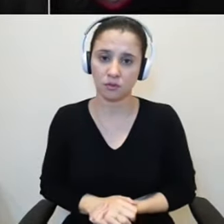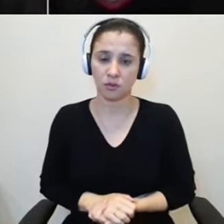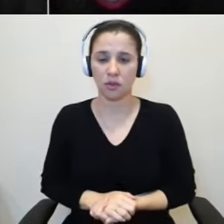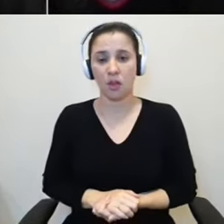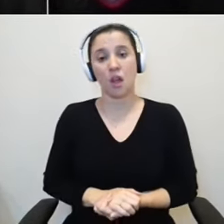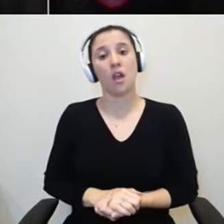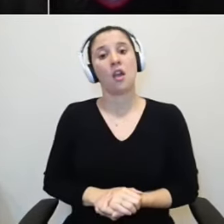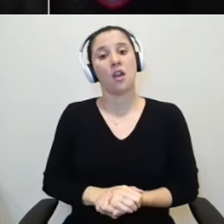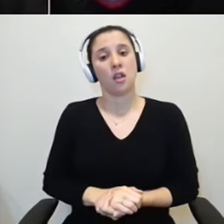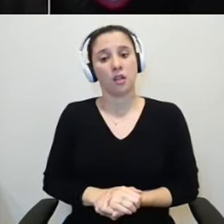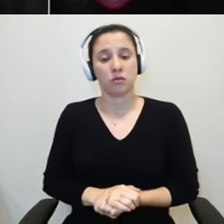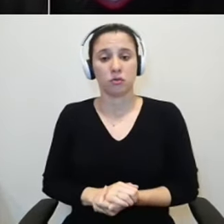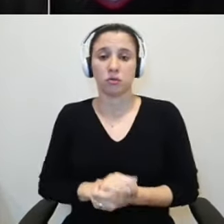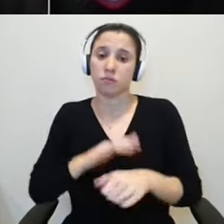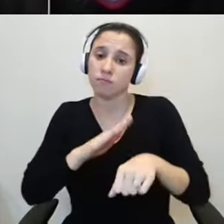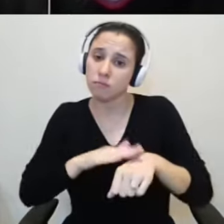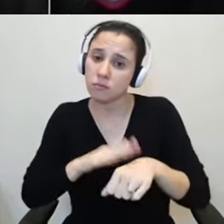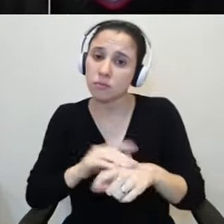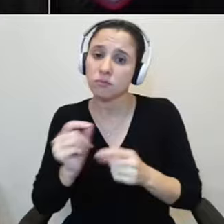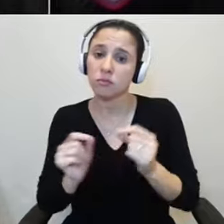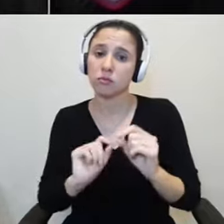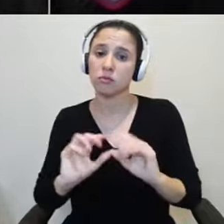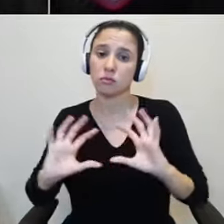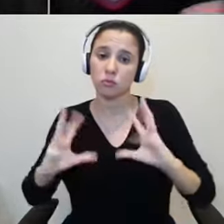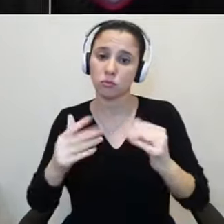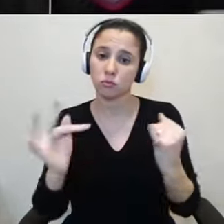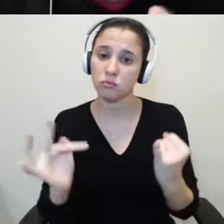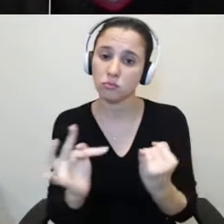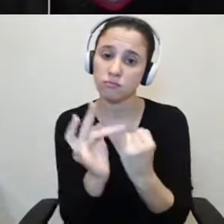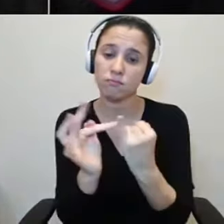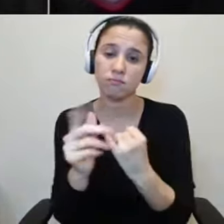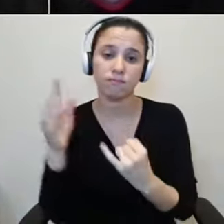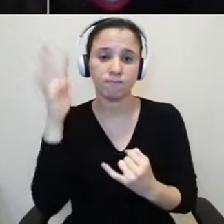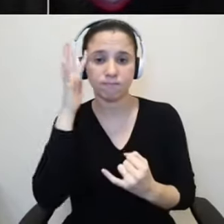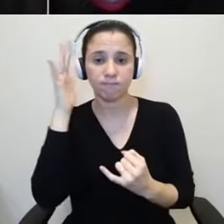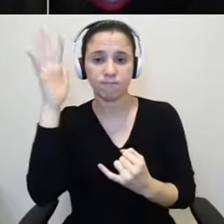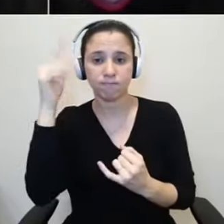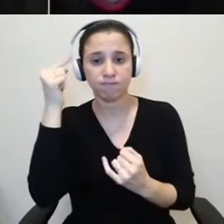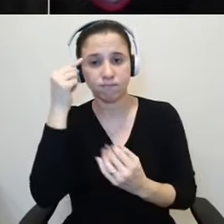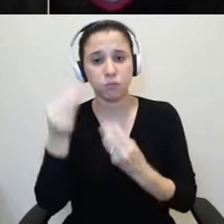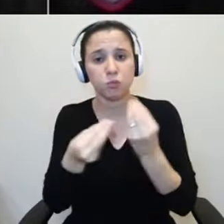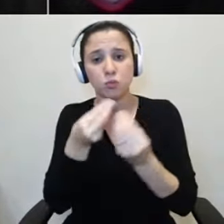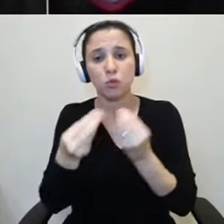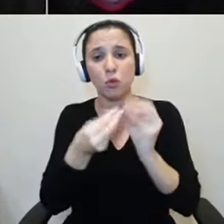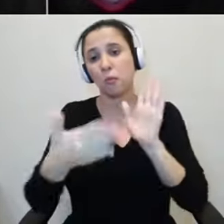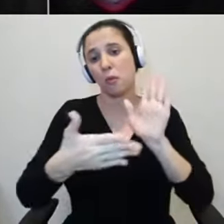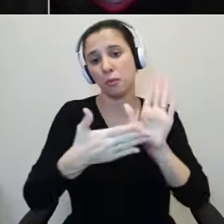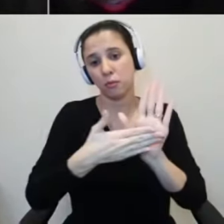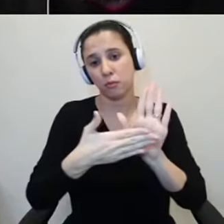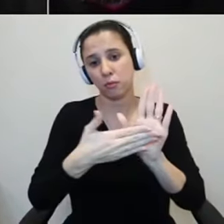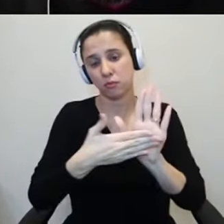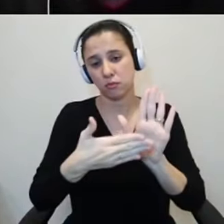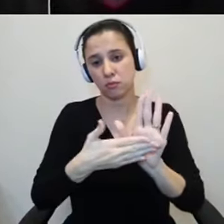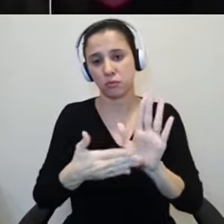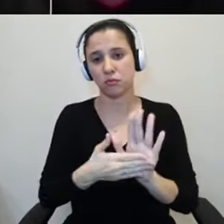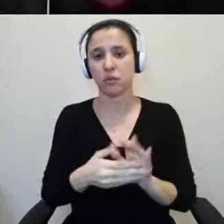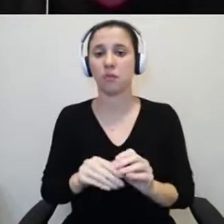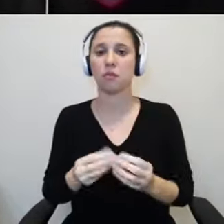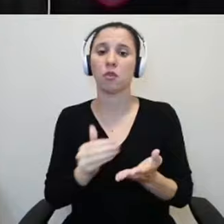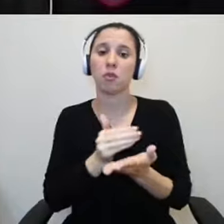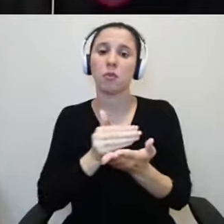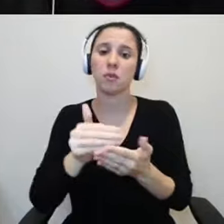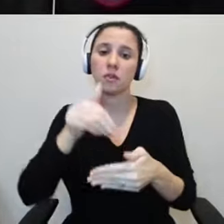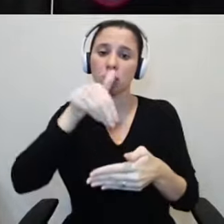pensando e tudo mais sobre a proposta que está sendo colocada aí no Conselho de Campo para ser votado. Além